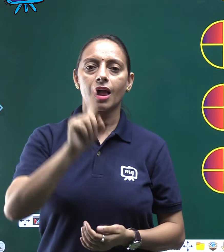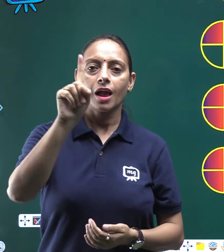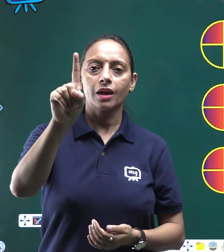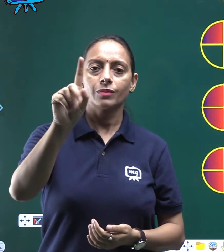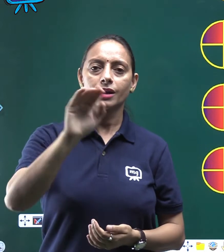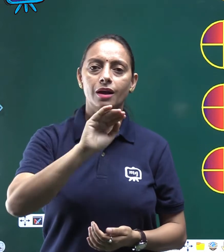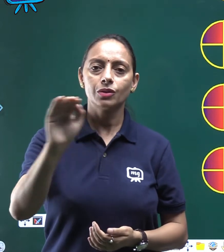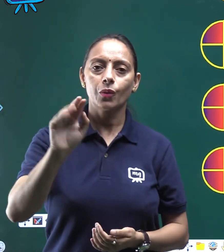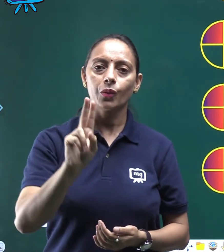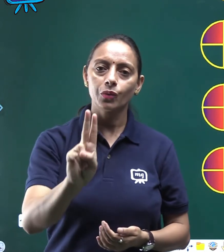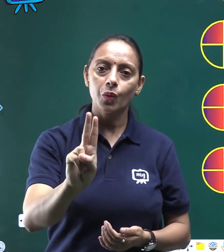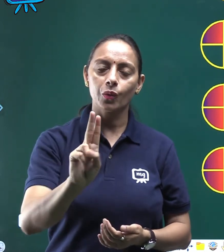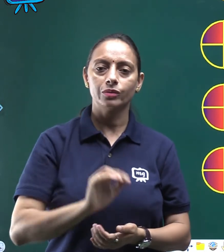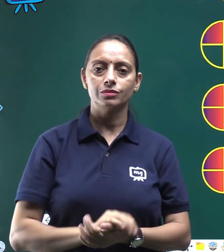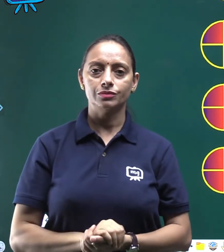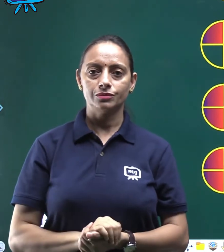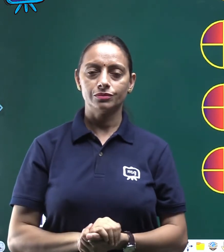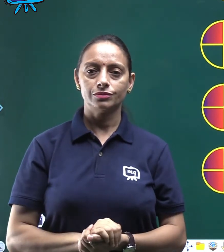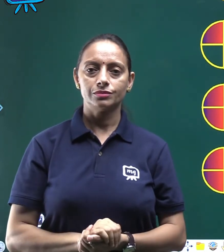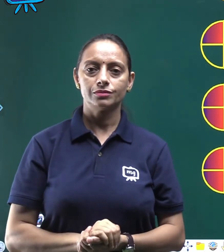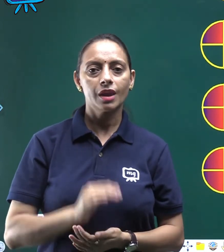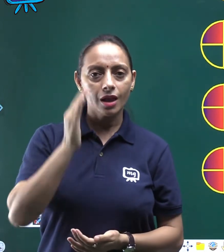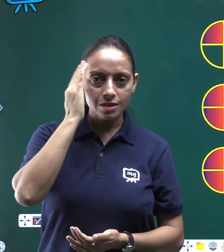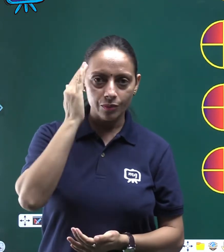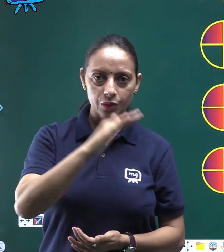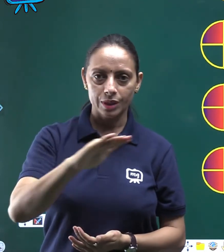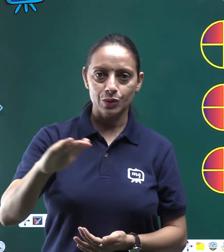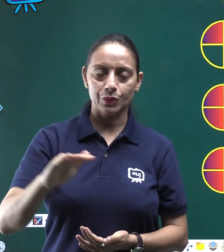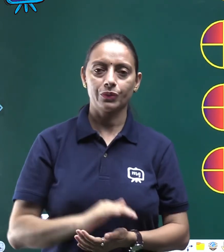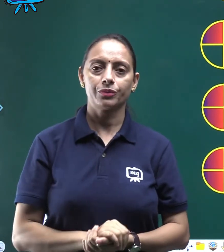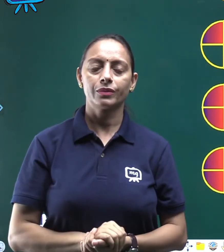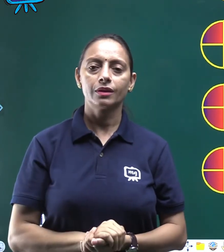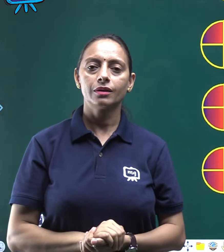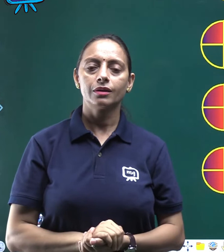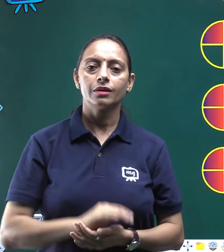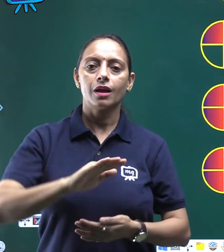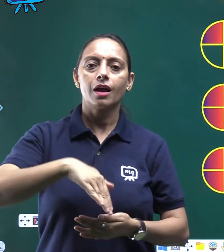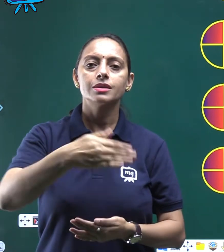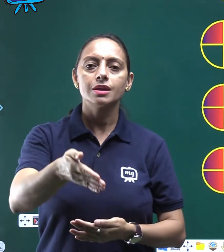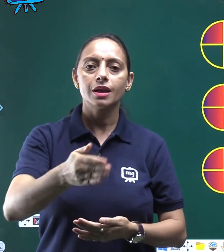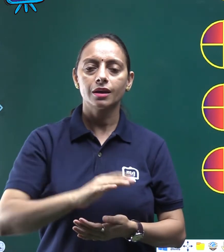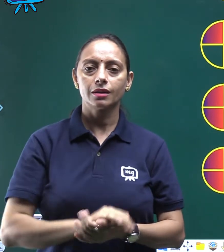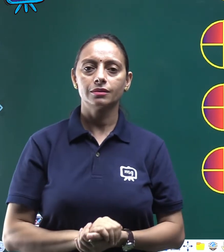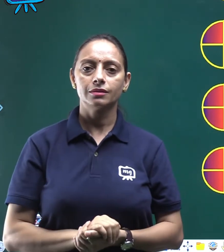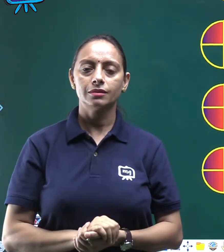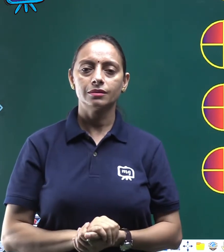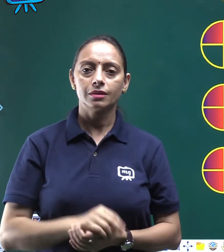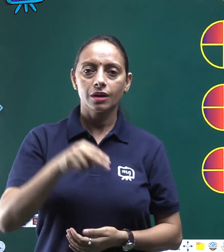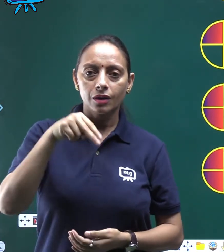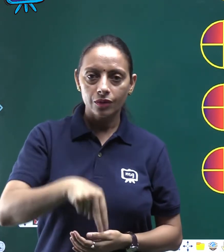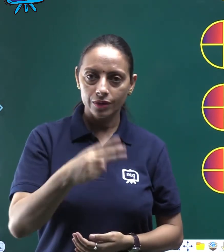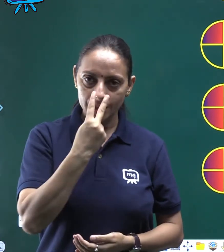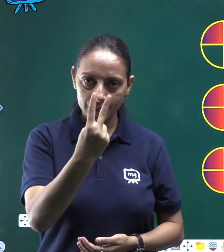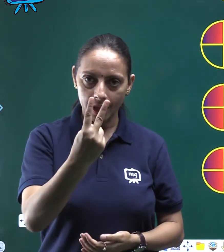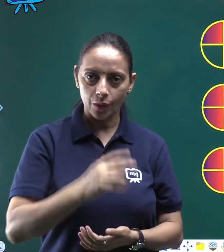आधा, 1/2। समझ में आया बच्चों? इसी तरह नीचे